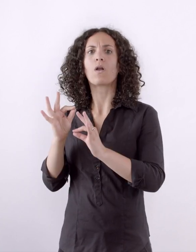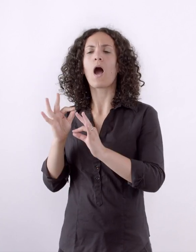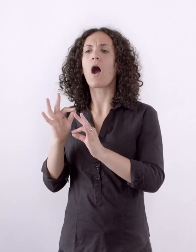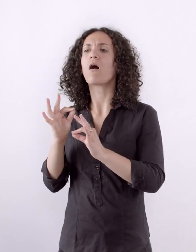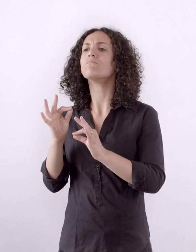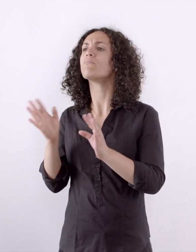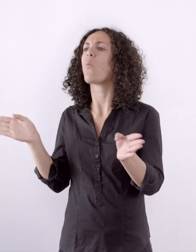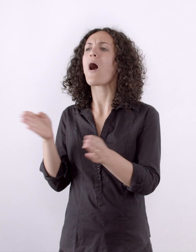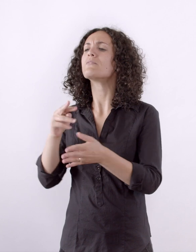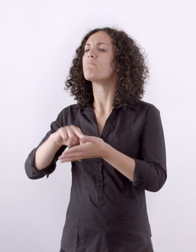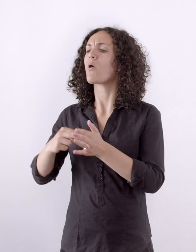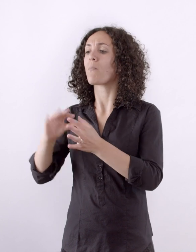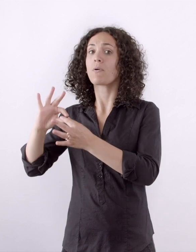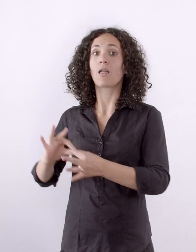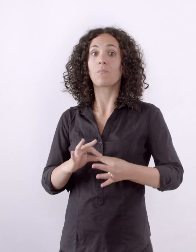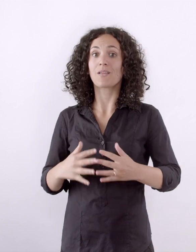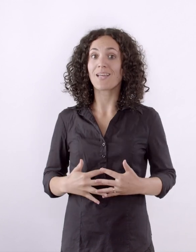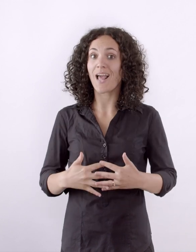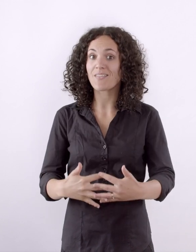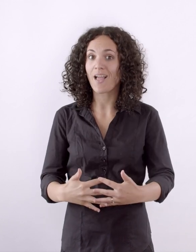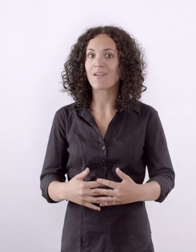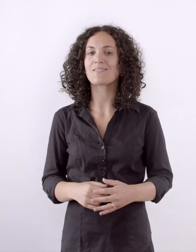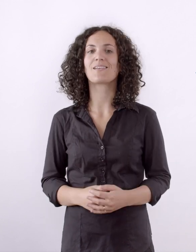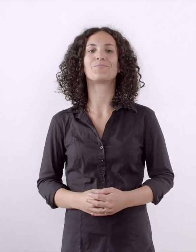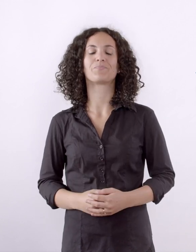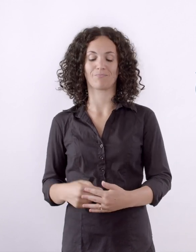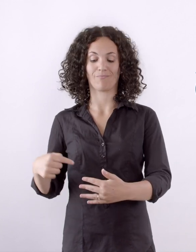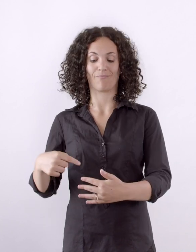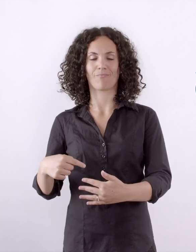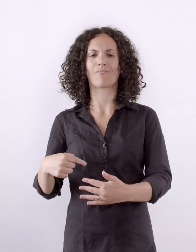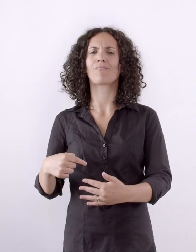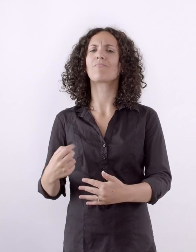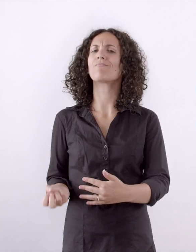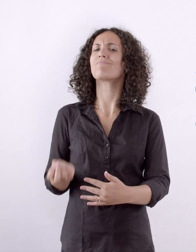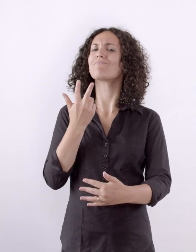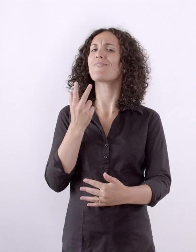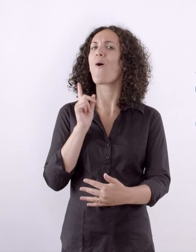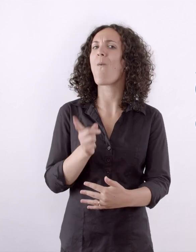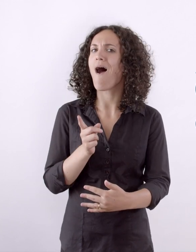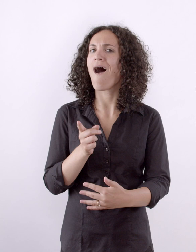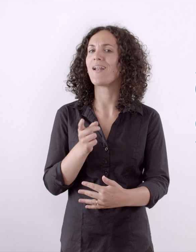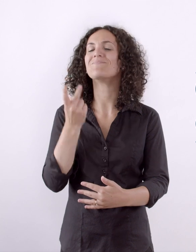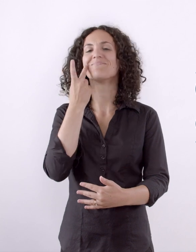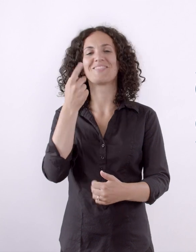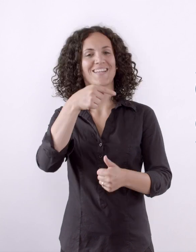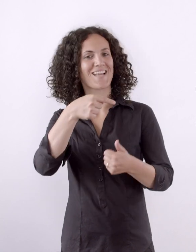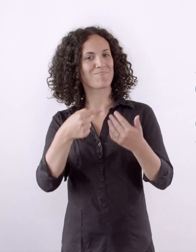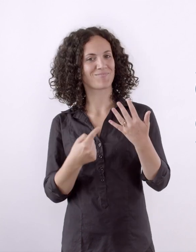di affrontare anche i percorsi più complicati. Quali sono questi segnali? Vediamolo insieme.